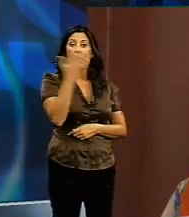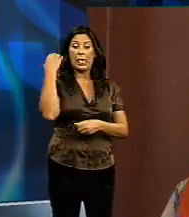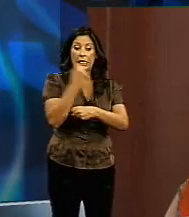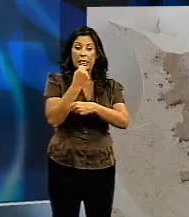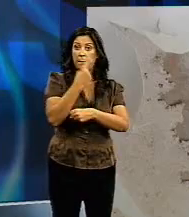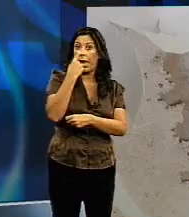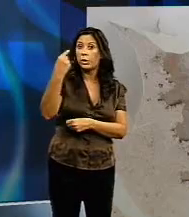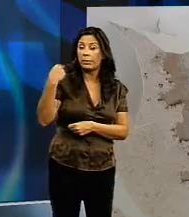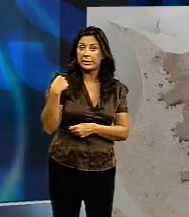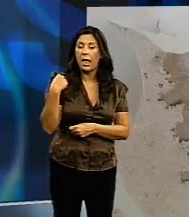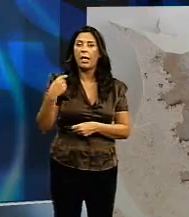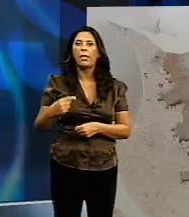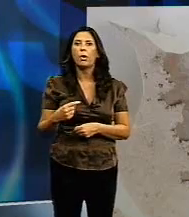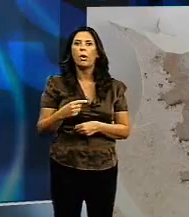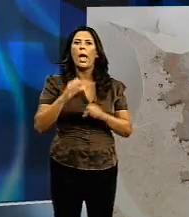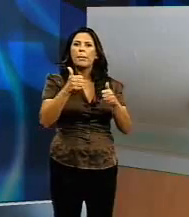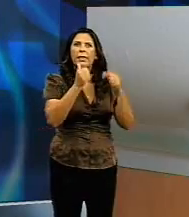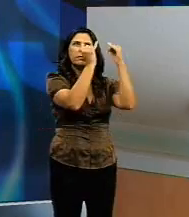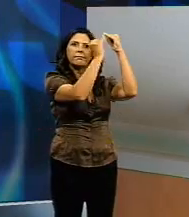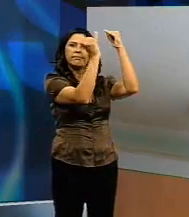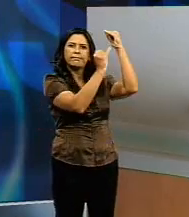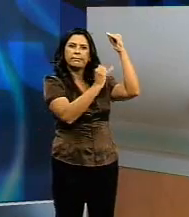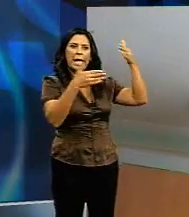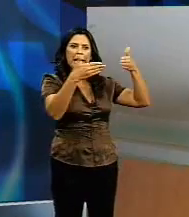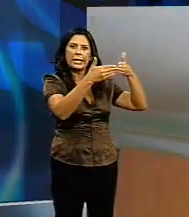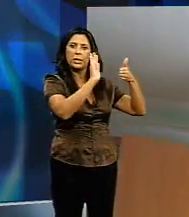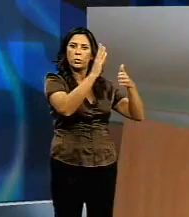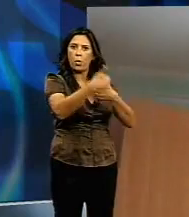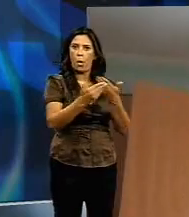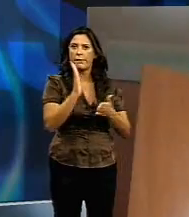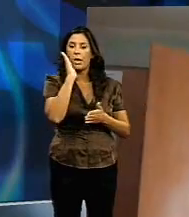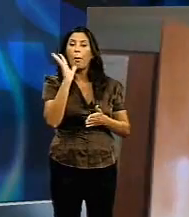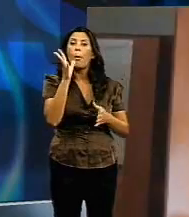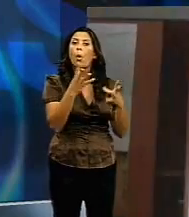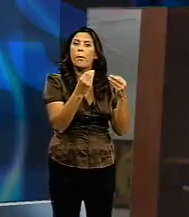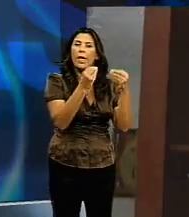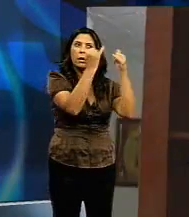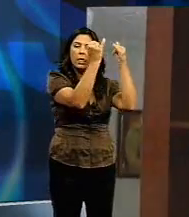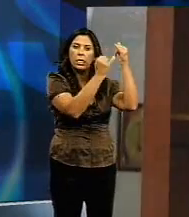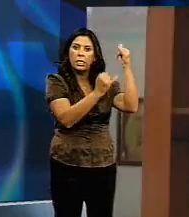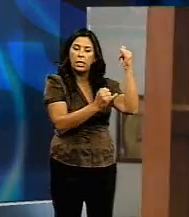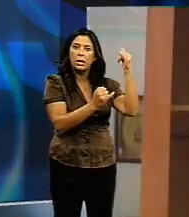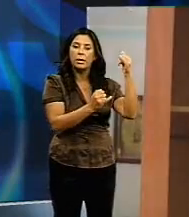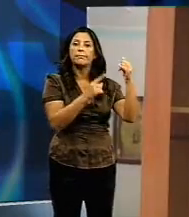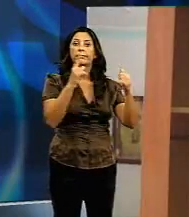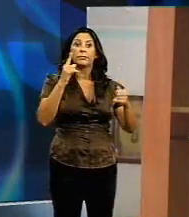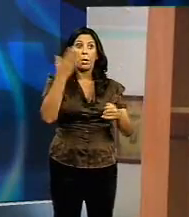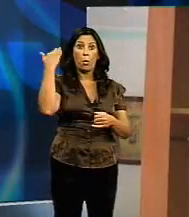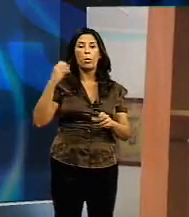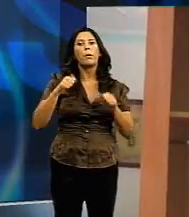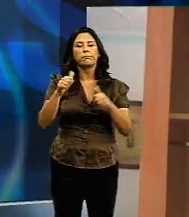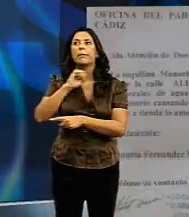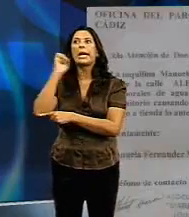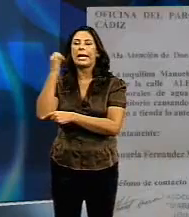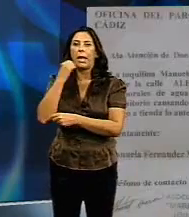del pasado año un resumidero se abría en una esquina de la habitación debido a la humedad. Desde entonces lleva reclamando a la Junta de